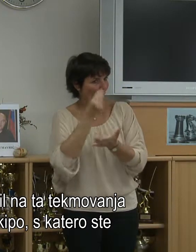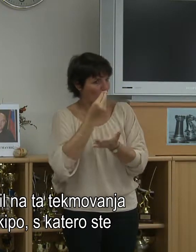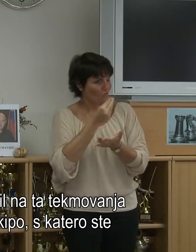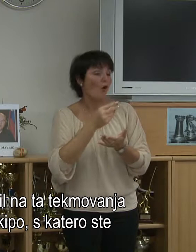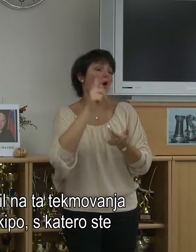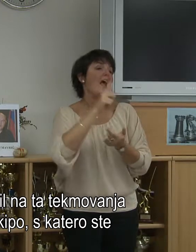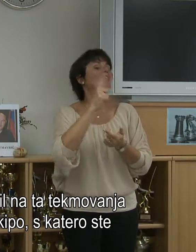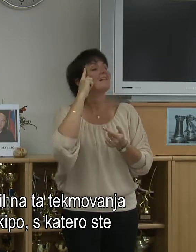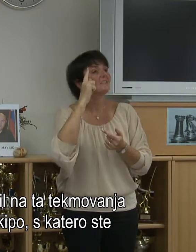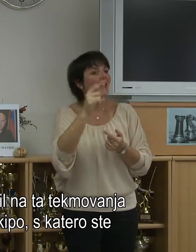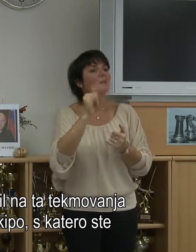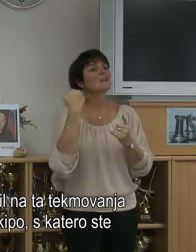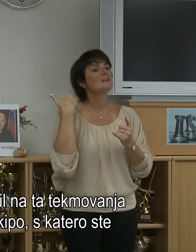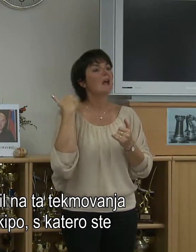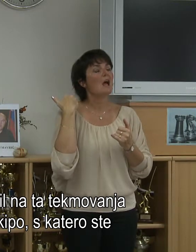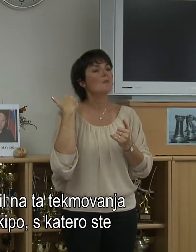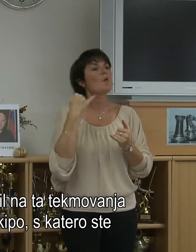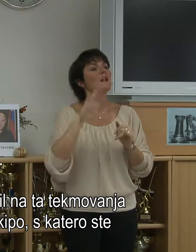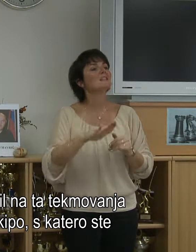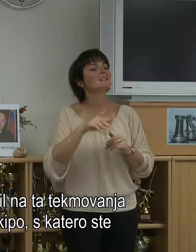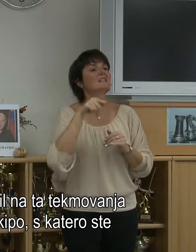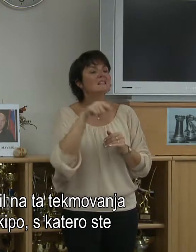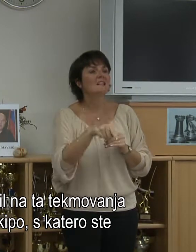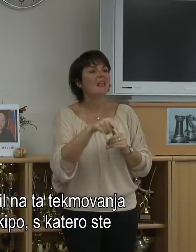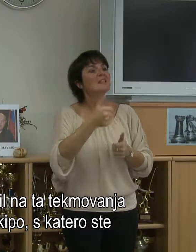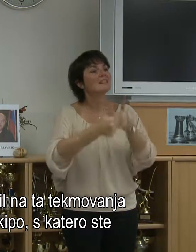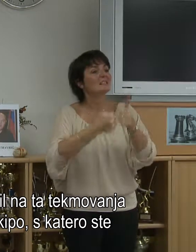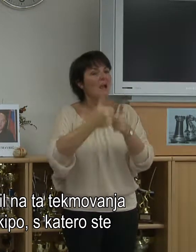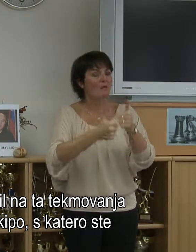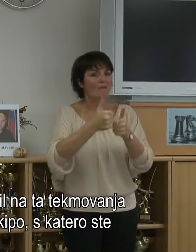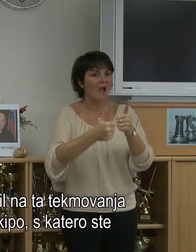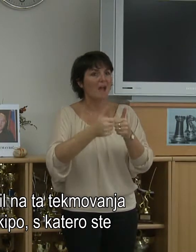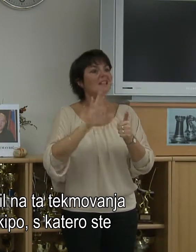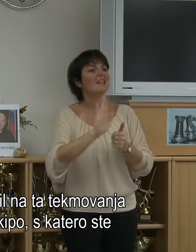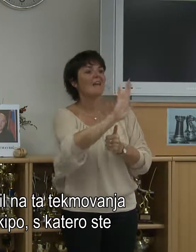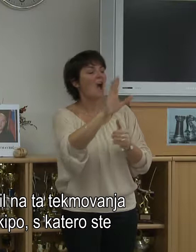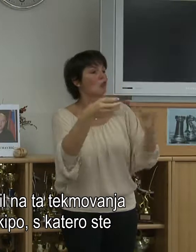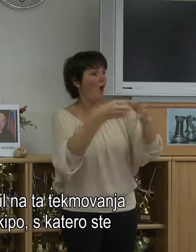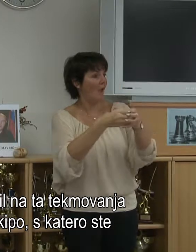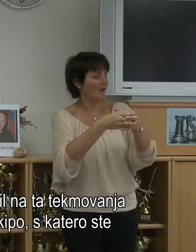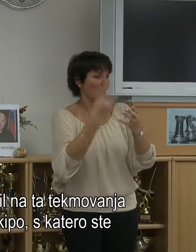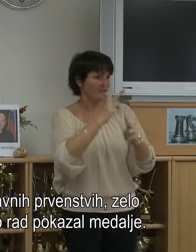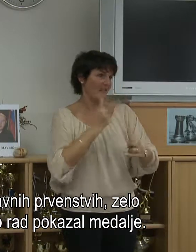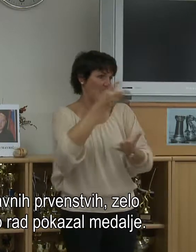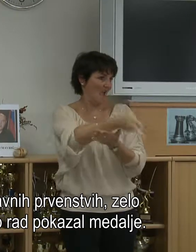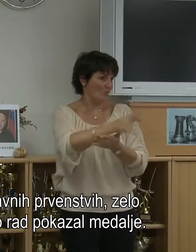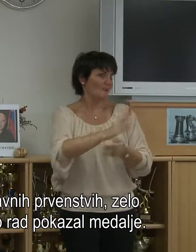In vem, da je bil na tele tekmovanja na vašo ekipo, ki ste nastopali na državnih prvenstvih,